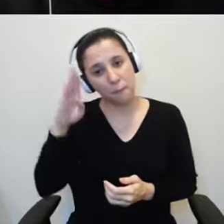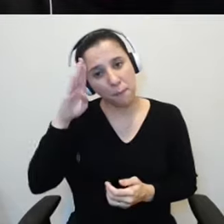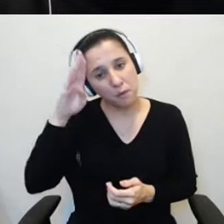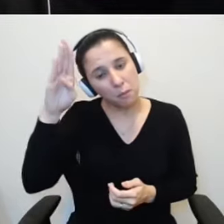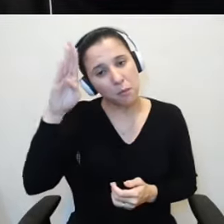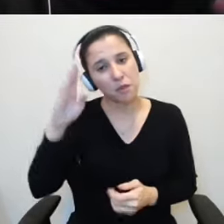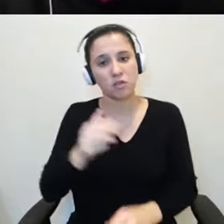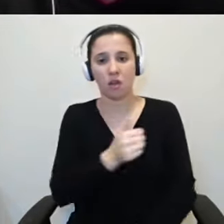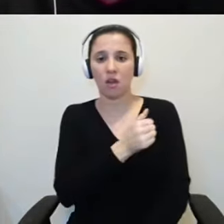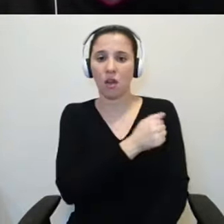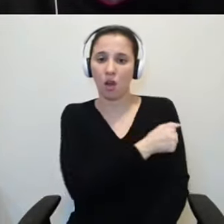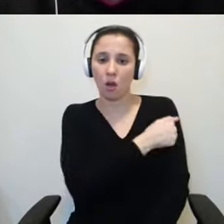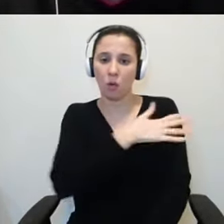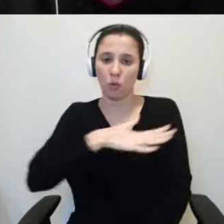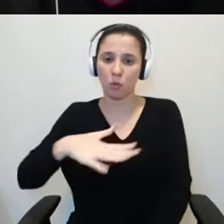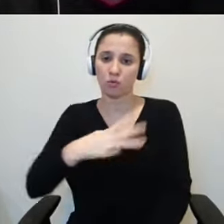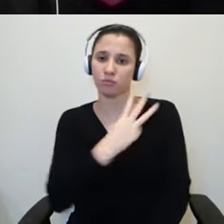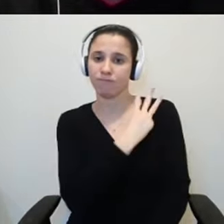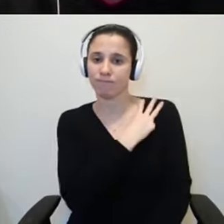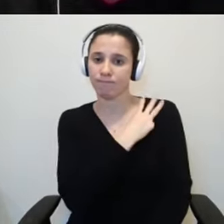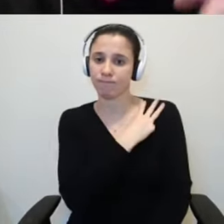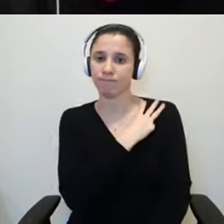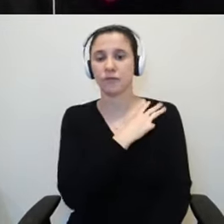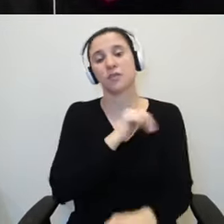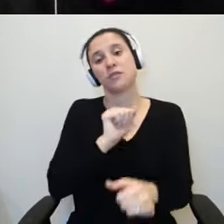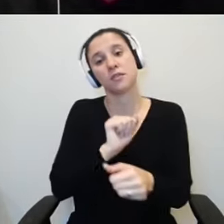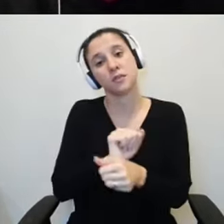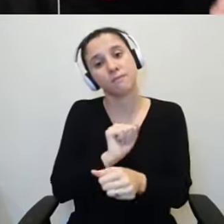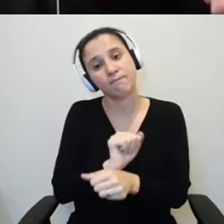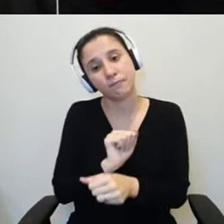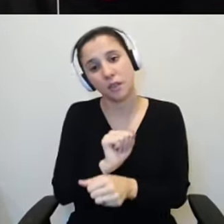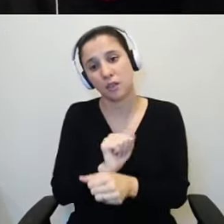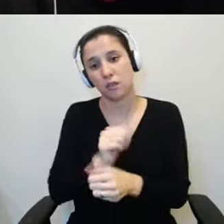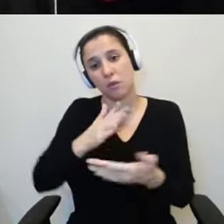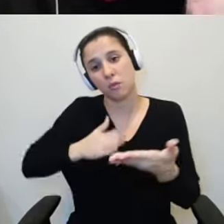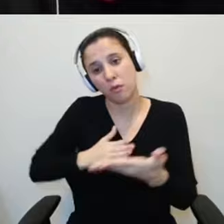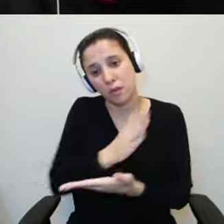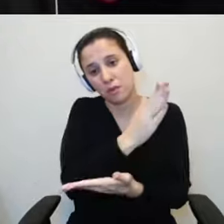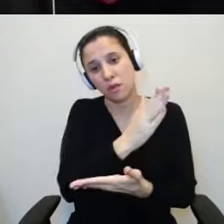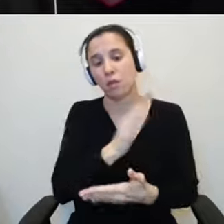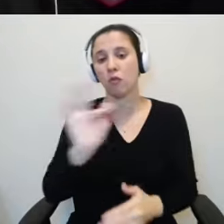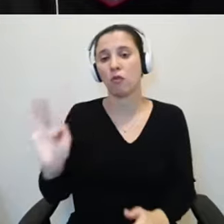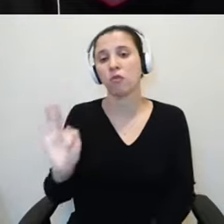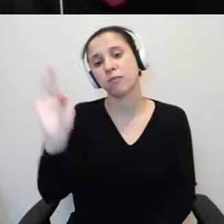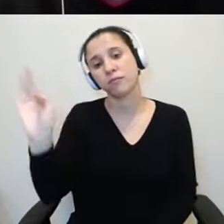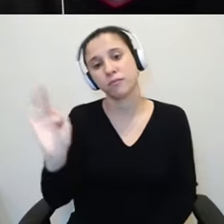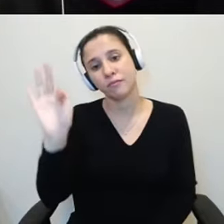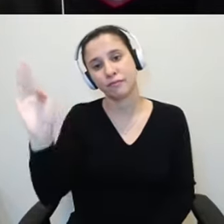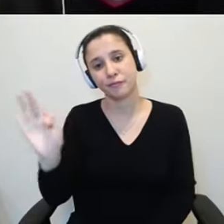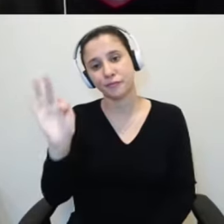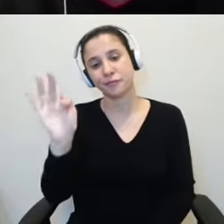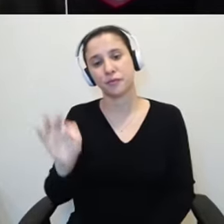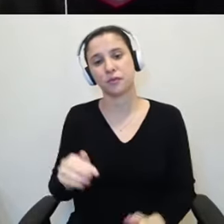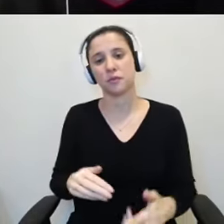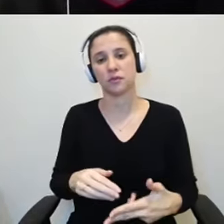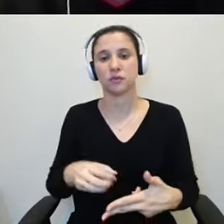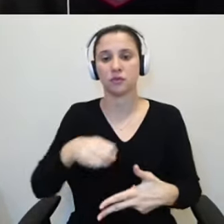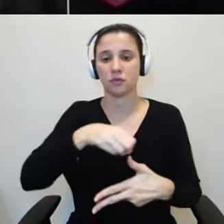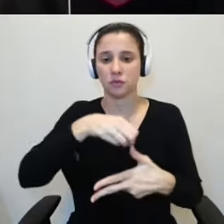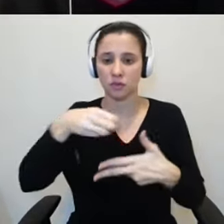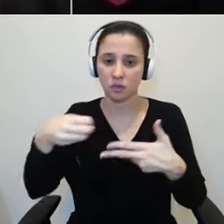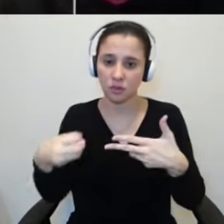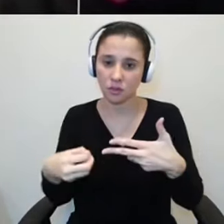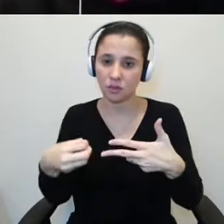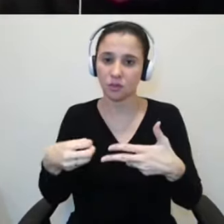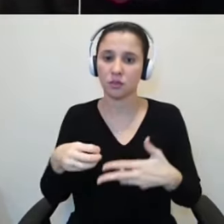provavelmente estão esperando aí uma possibilidade de aprovação em outras universidades e tudo mais, em instituições.